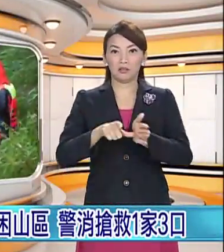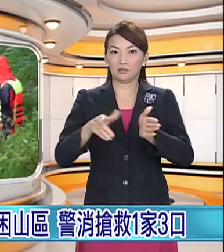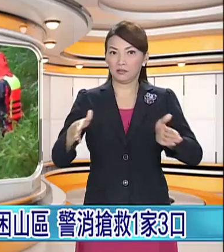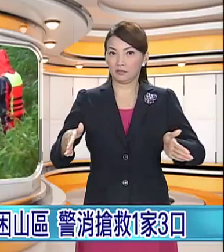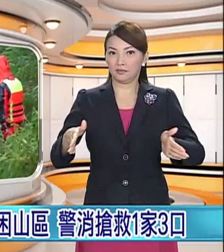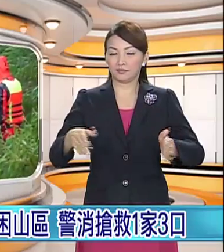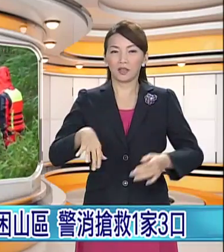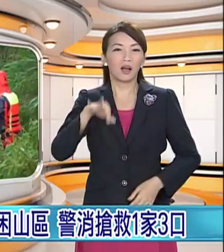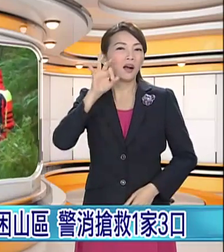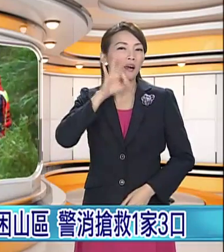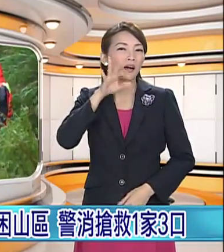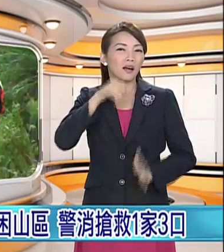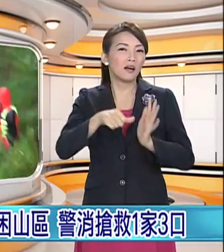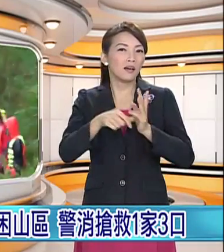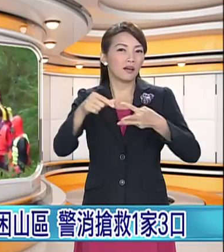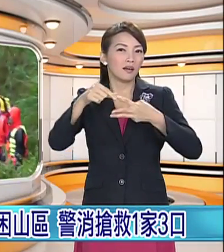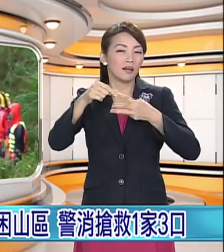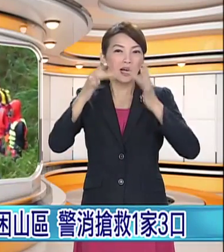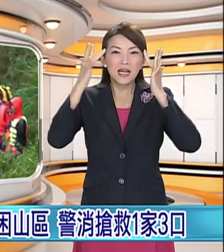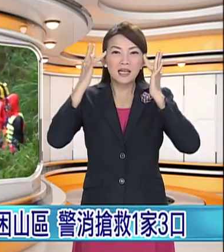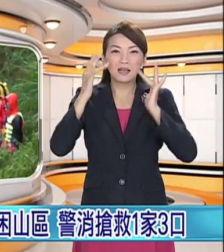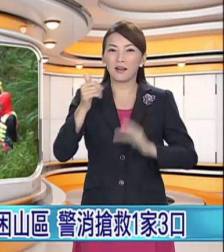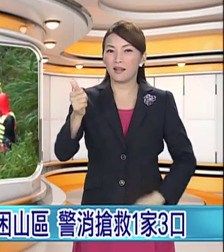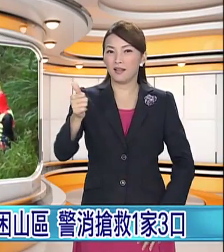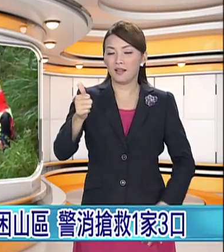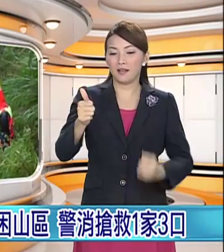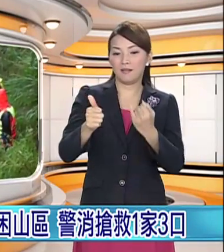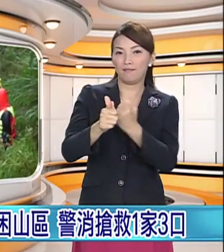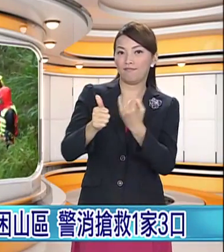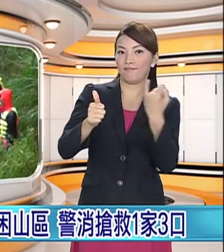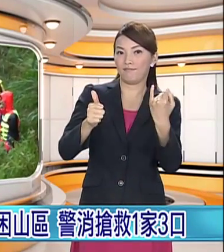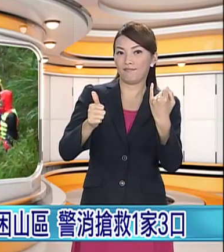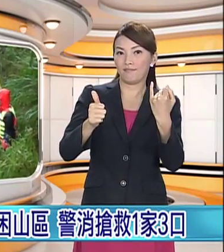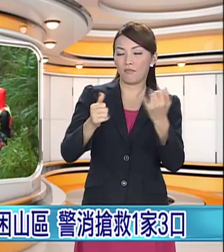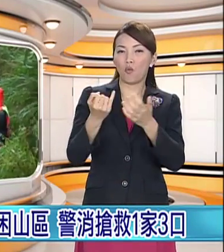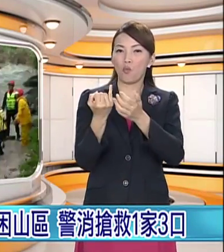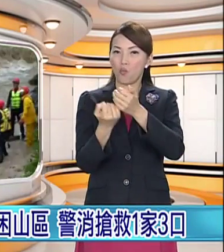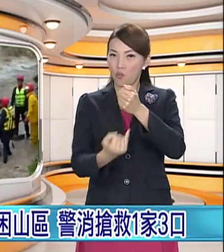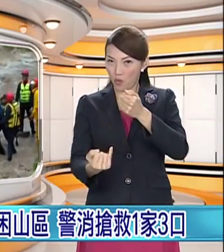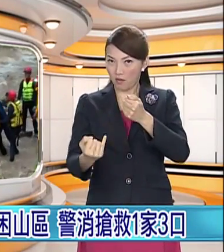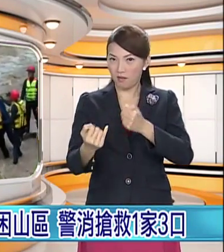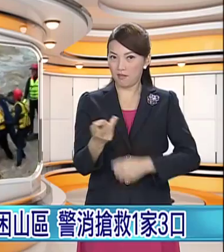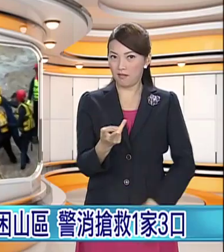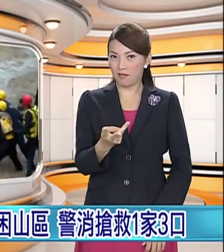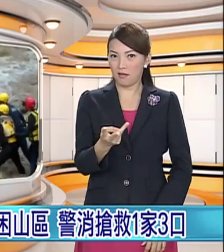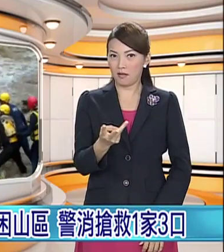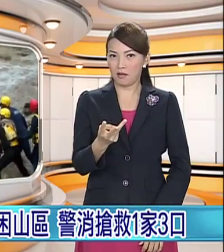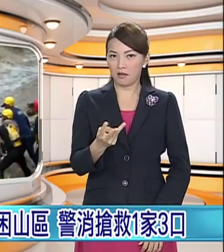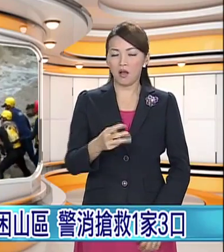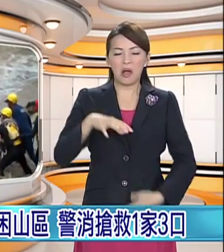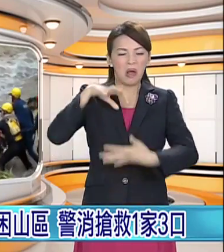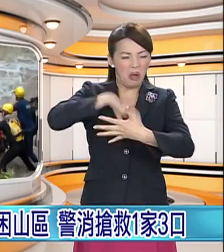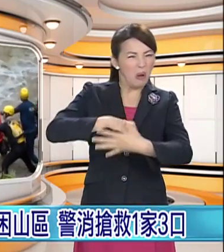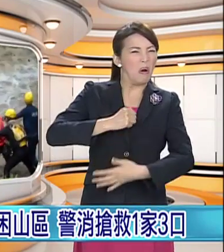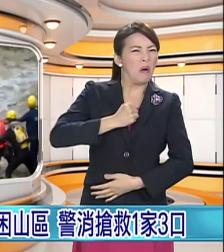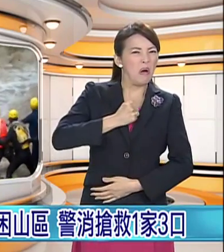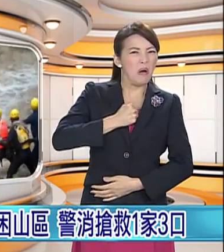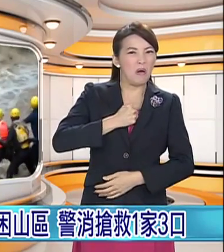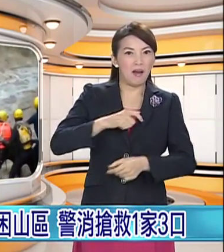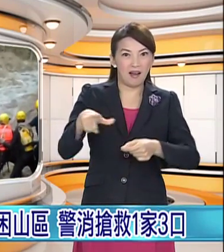扫台湾期间，彰化下县民众一家三口明明就知道台风就要来了，却还